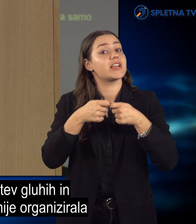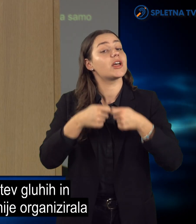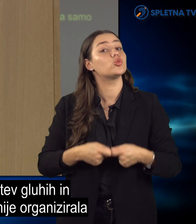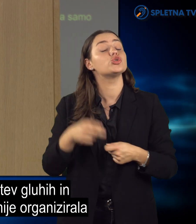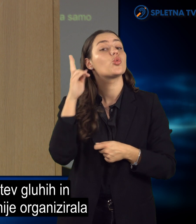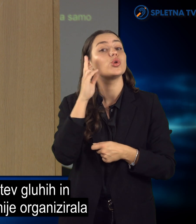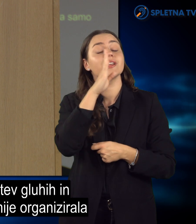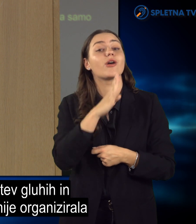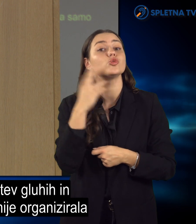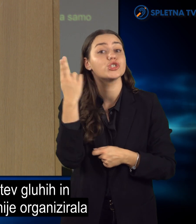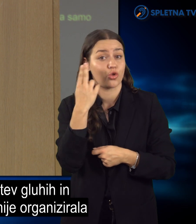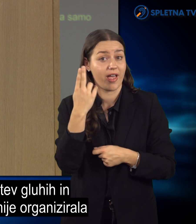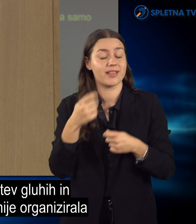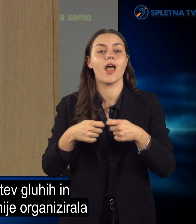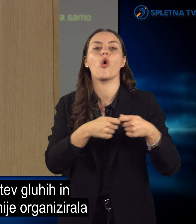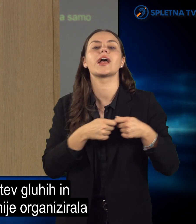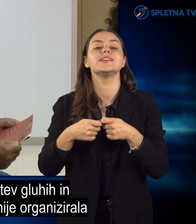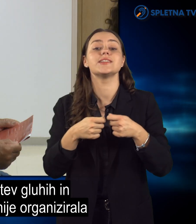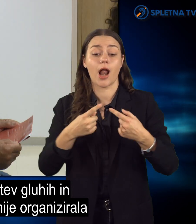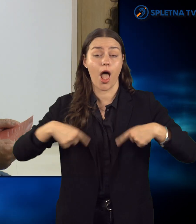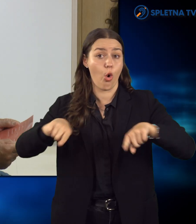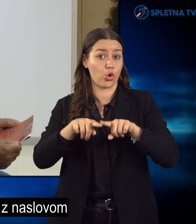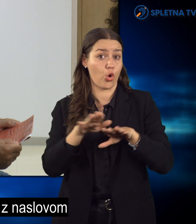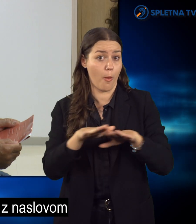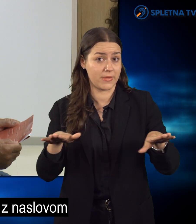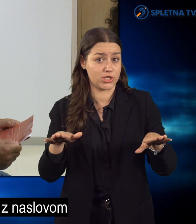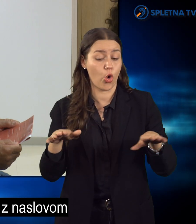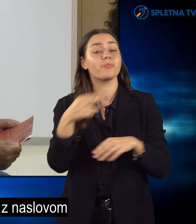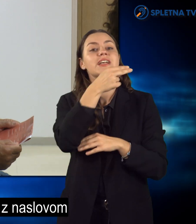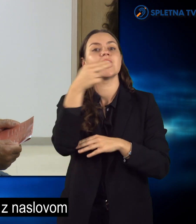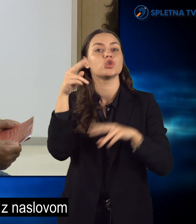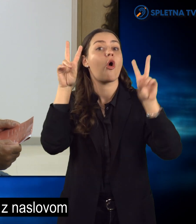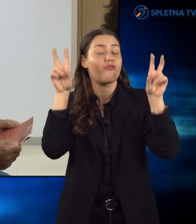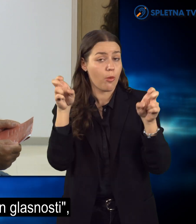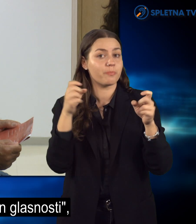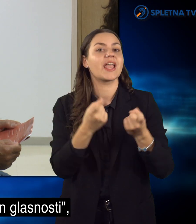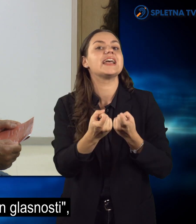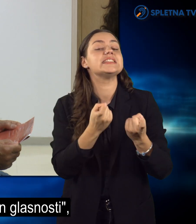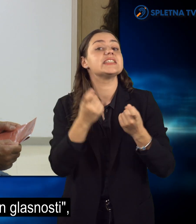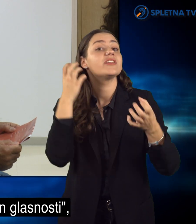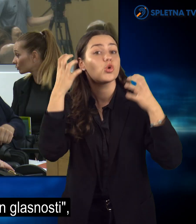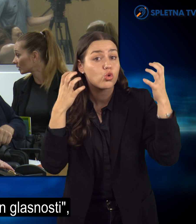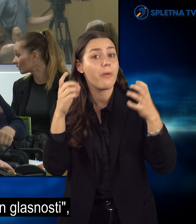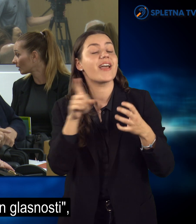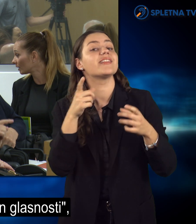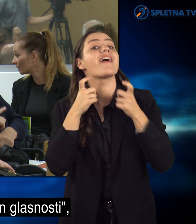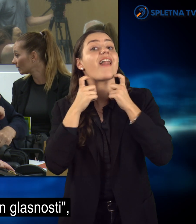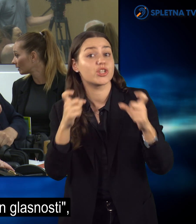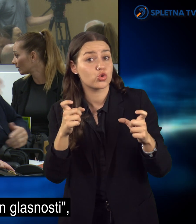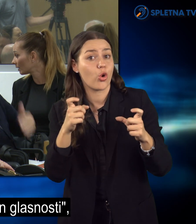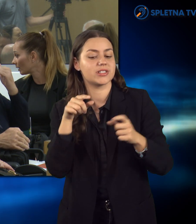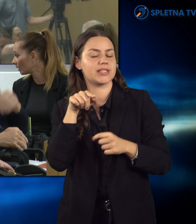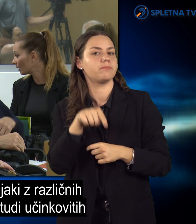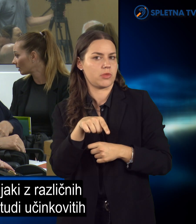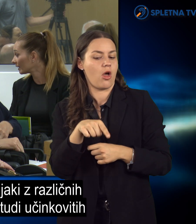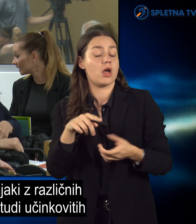naglušnih Slovenije organizirala okroglo mizo z naslovom Izzivi hrupa in glasnosti, kjer so strokovnjaki